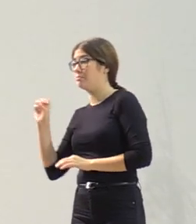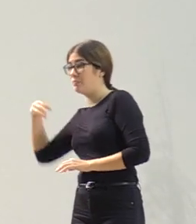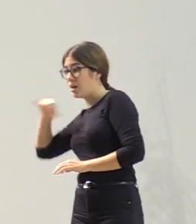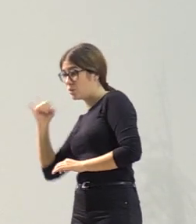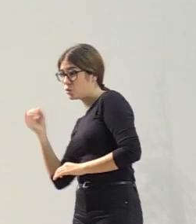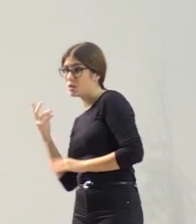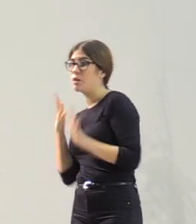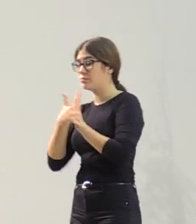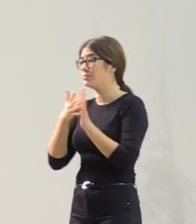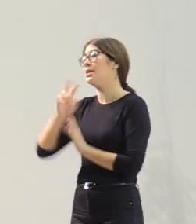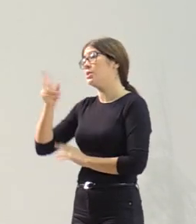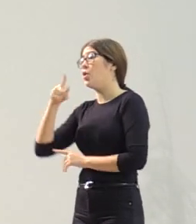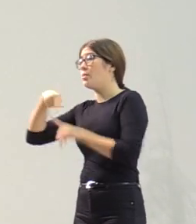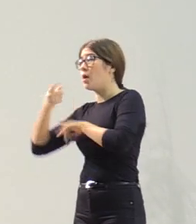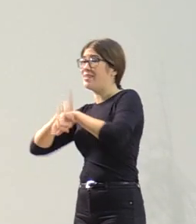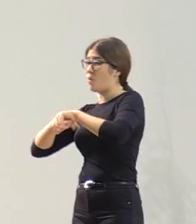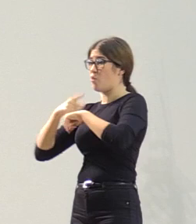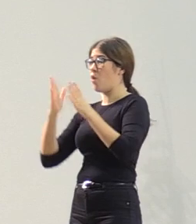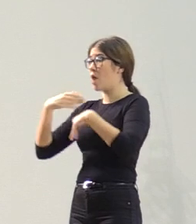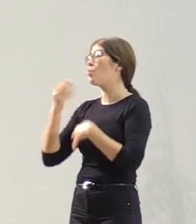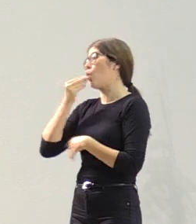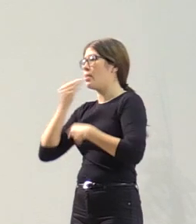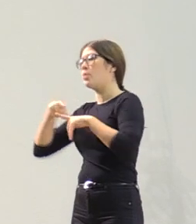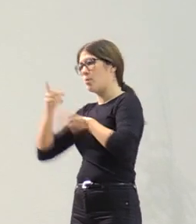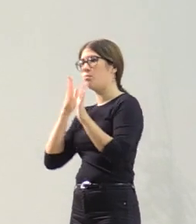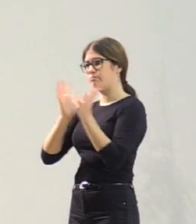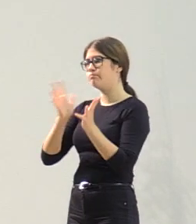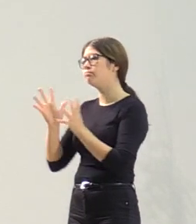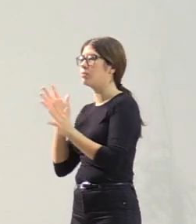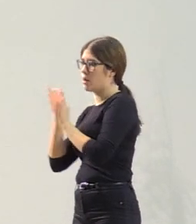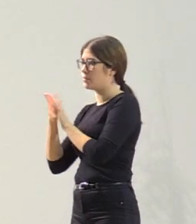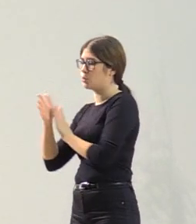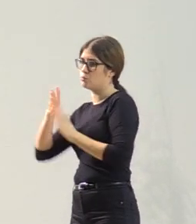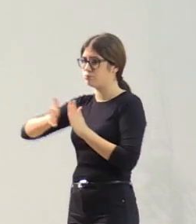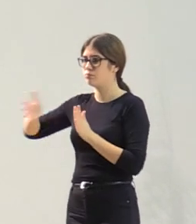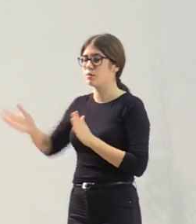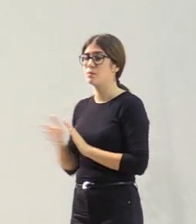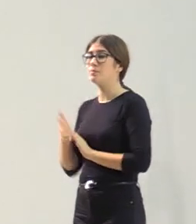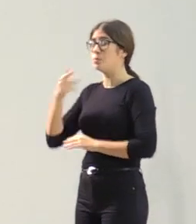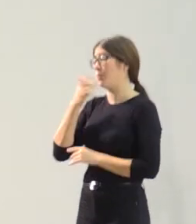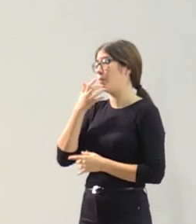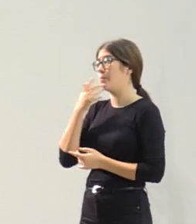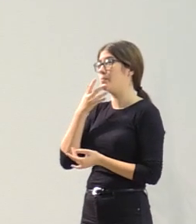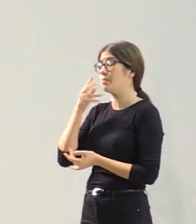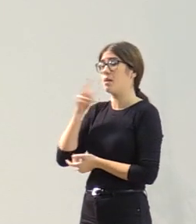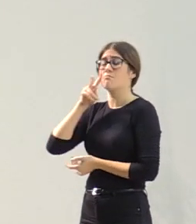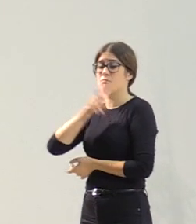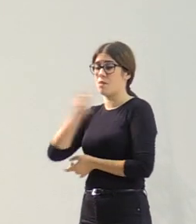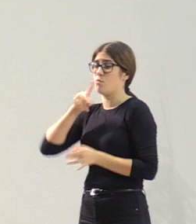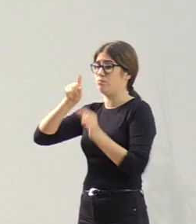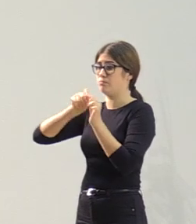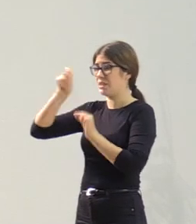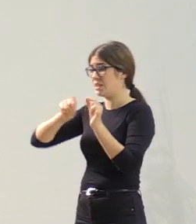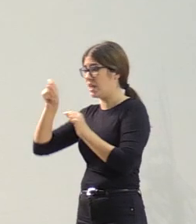con el café comiendo, seguimos charlando. Me apuntaba la idea que lanzaba en el diagnóstico, ¿no? De esta propuesta